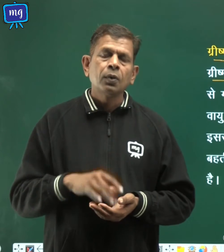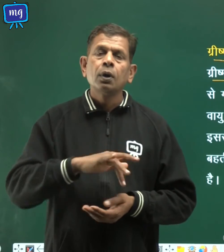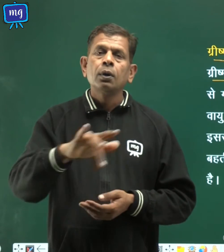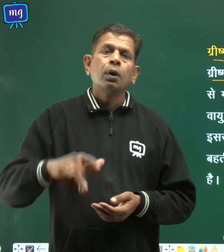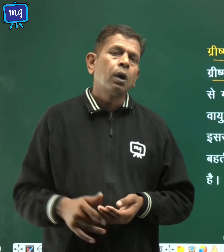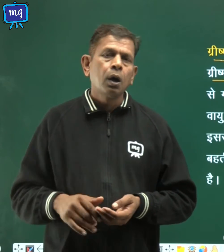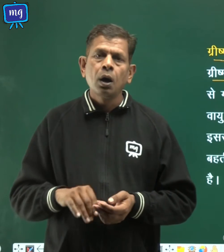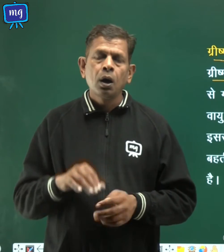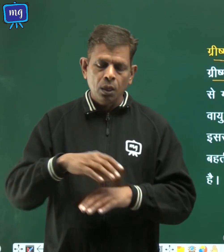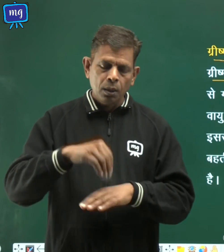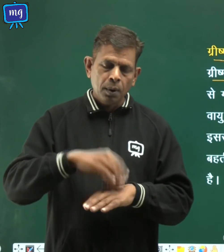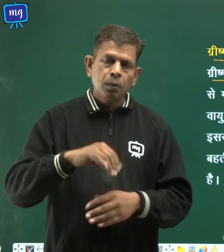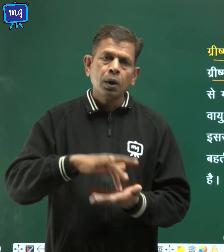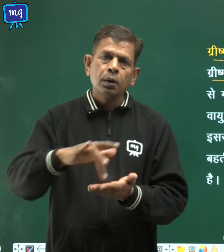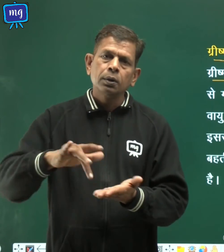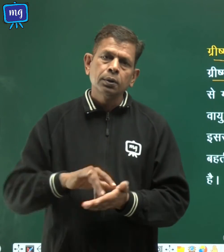अर्थात जमीन वाला क्षेत्र